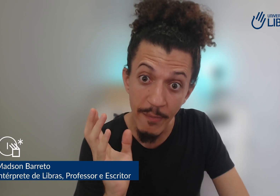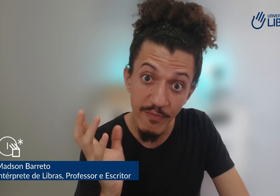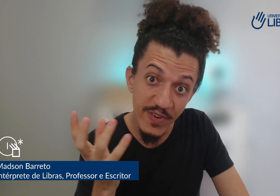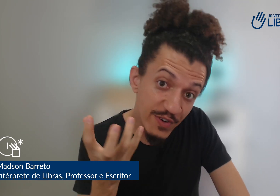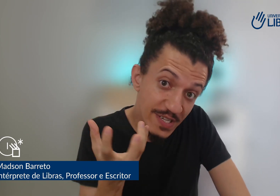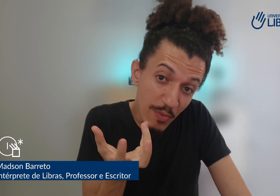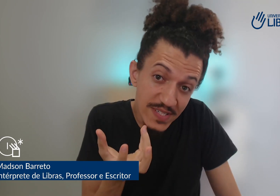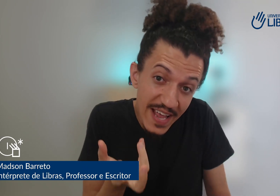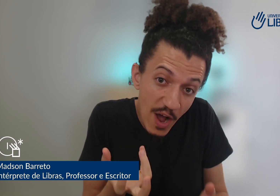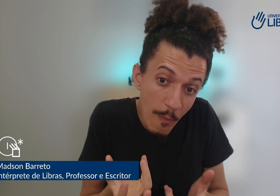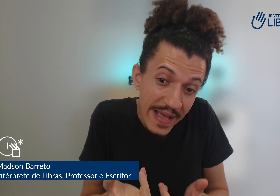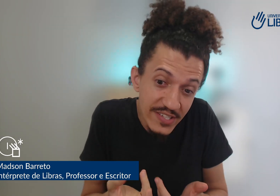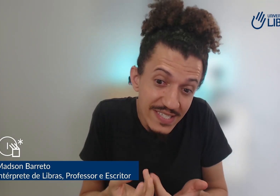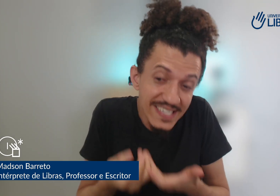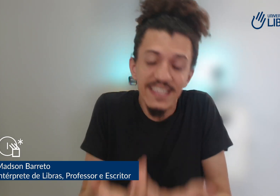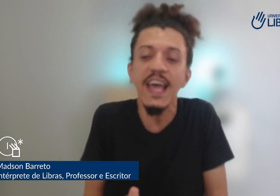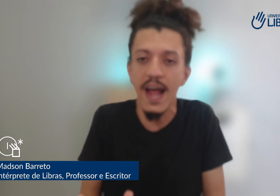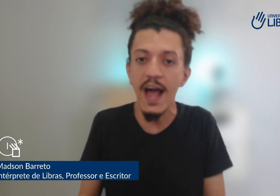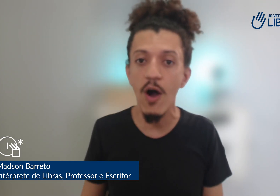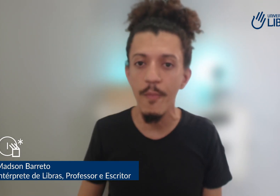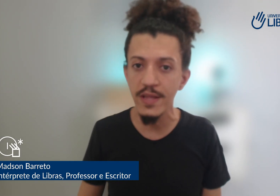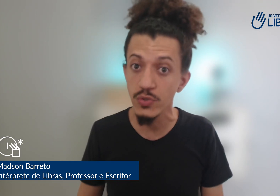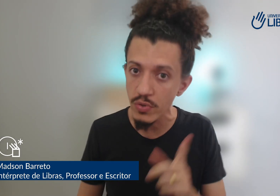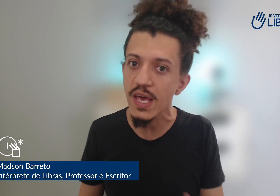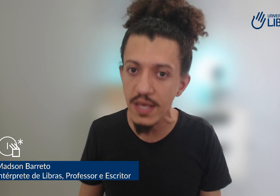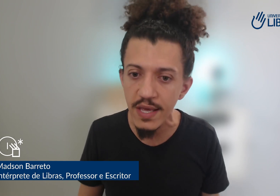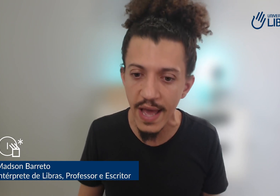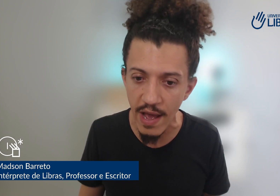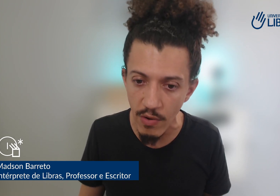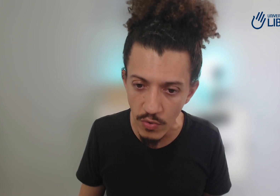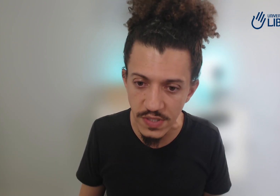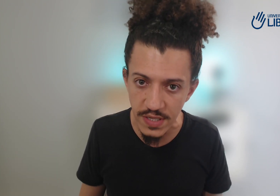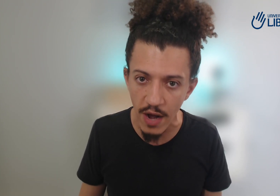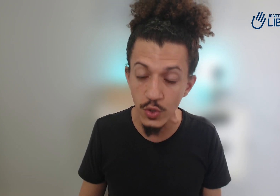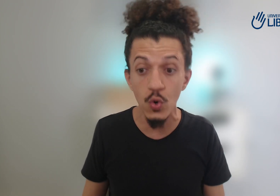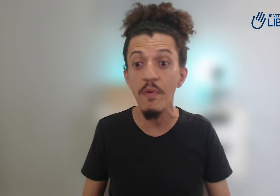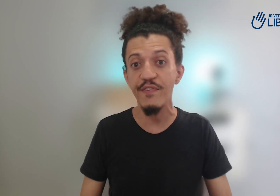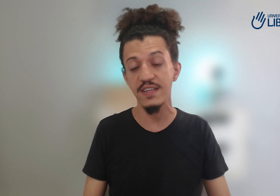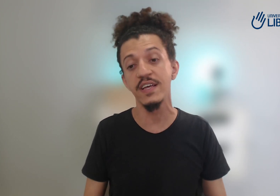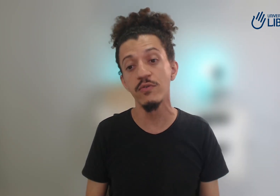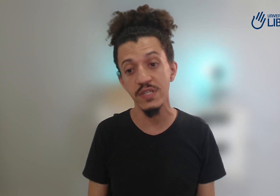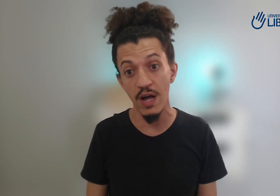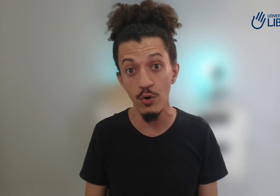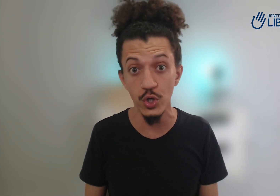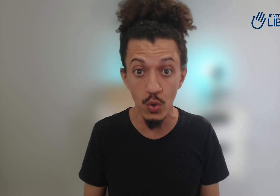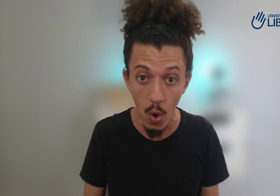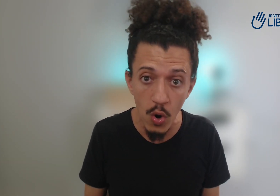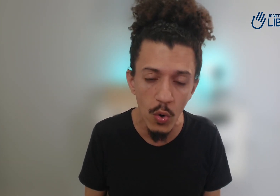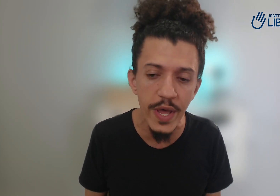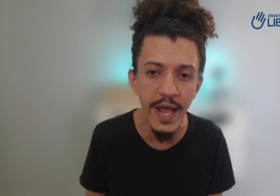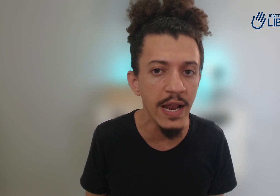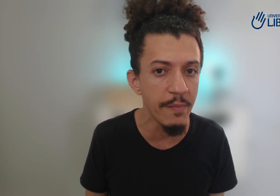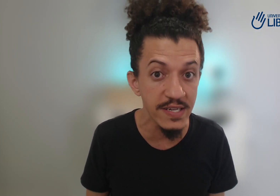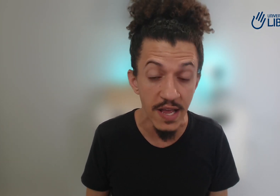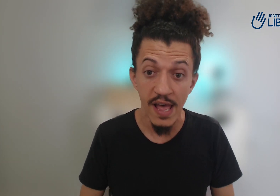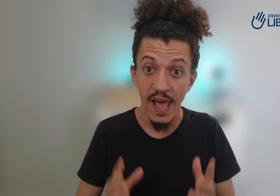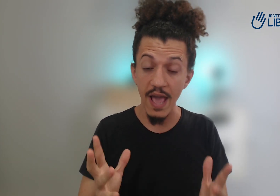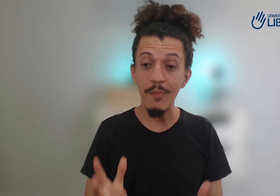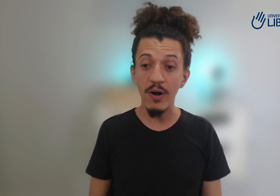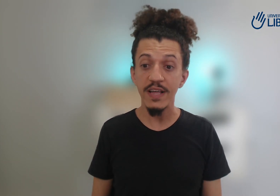que você possa realmente se inteirar realmente do que é o sinal, de como fazer o sinal de concluir em Libras, é importante